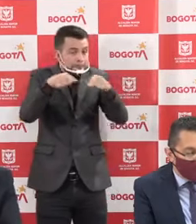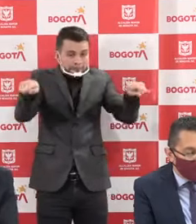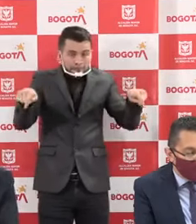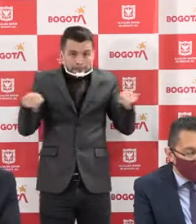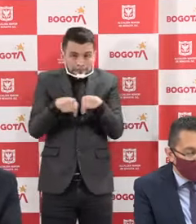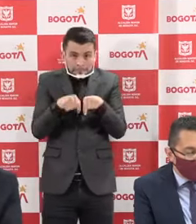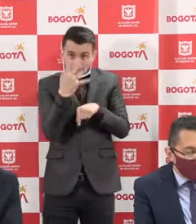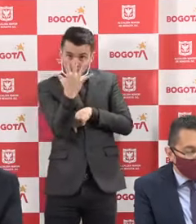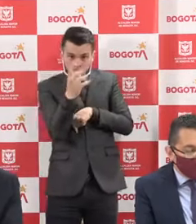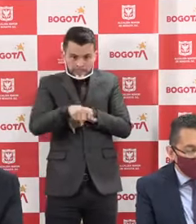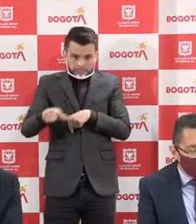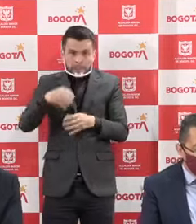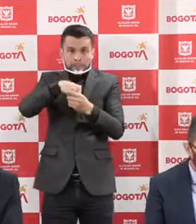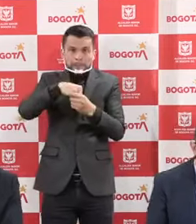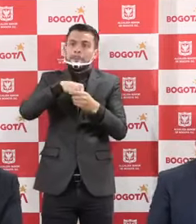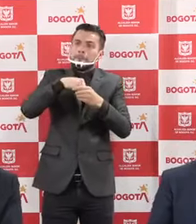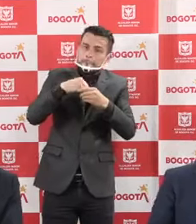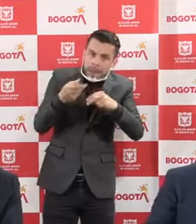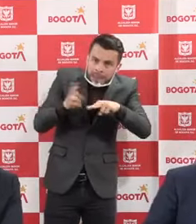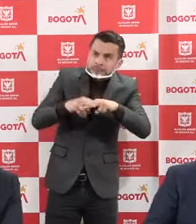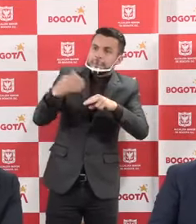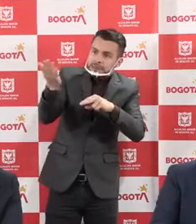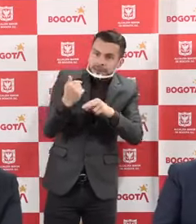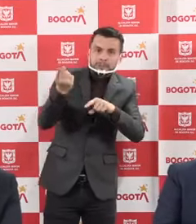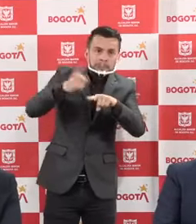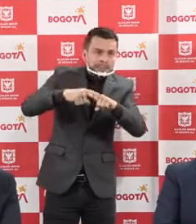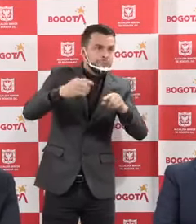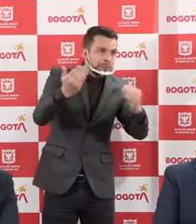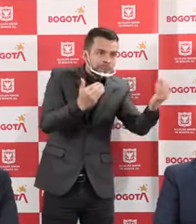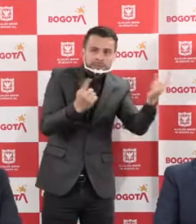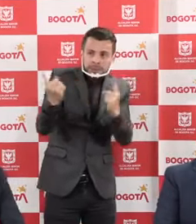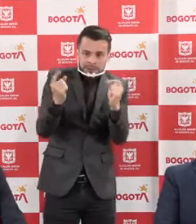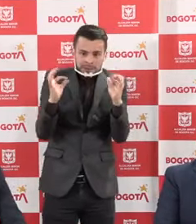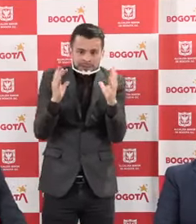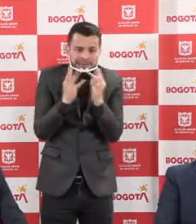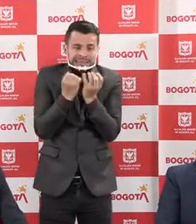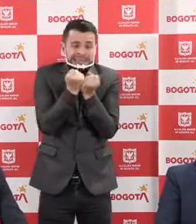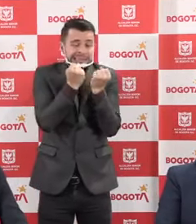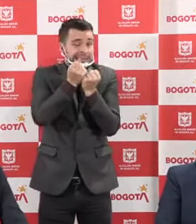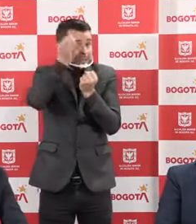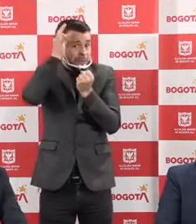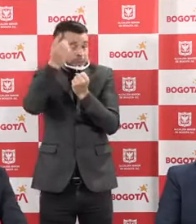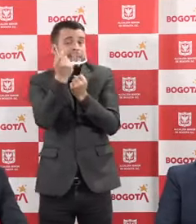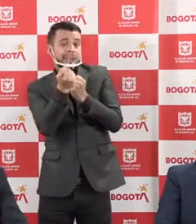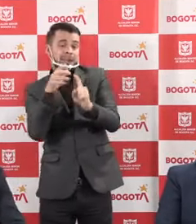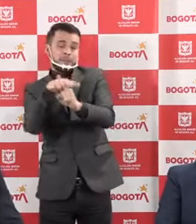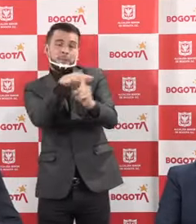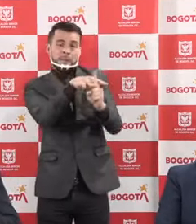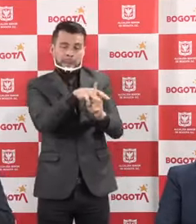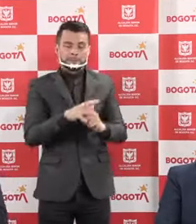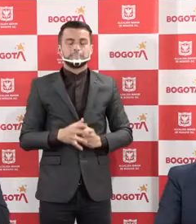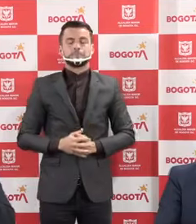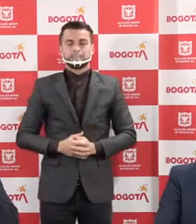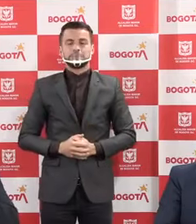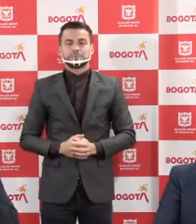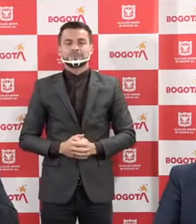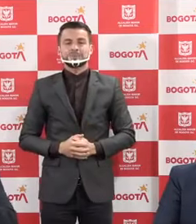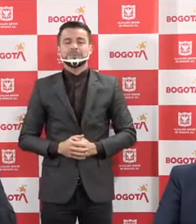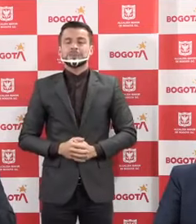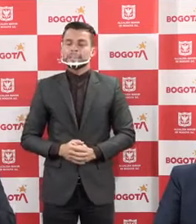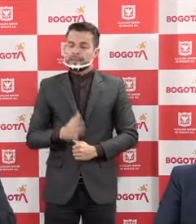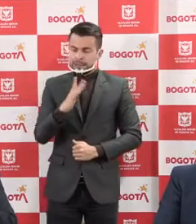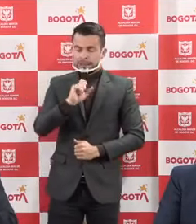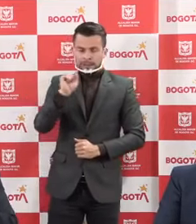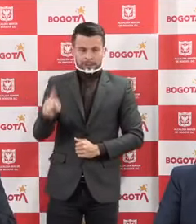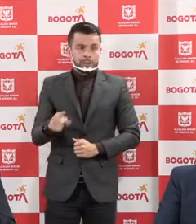empieza a tornarse riesgoso para el contagio sergio parra de radio empresarial según la alcaldesa sería el